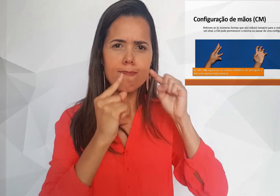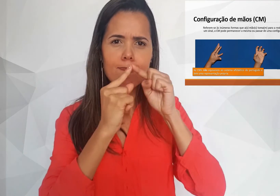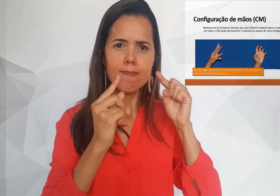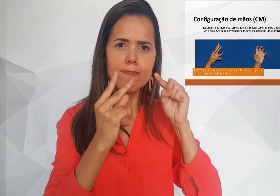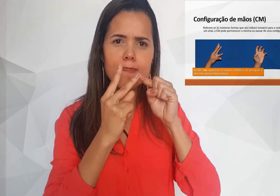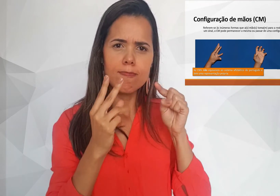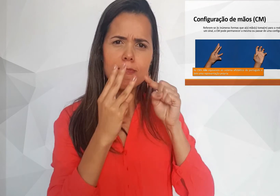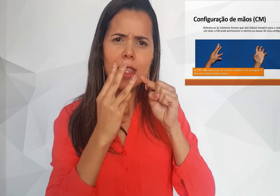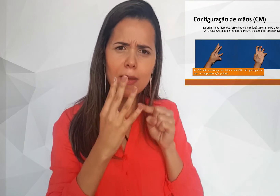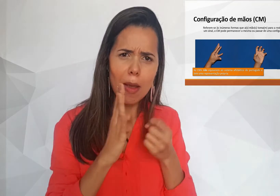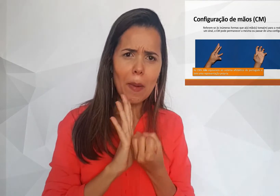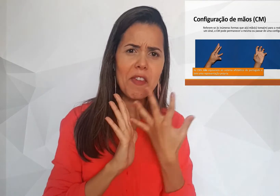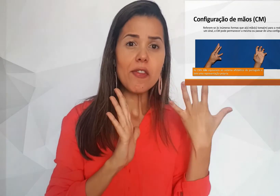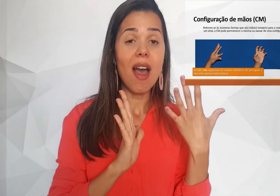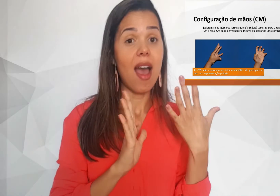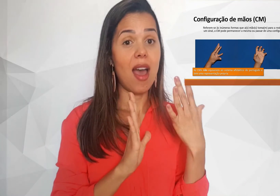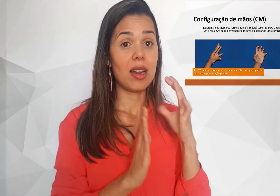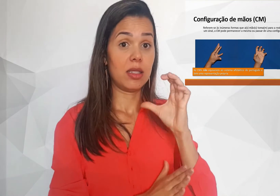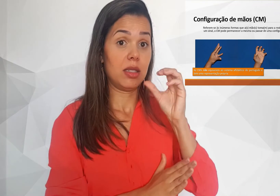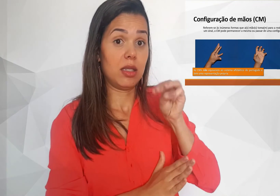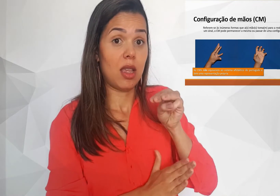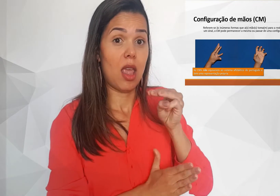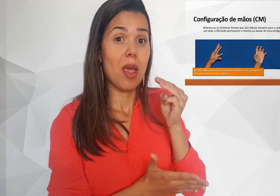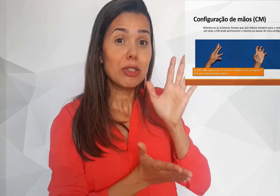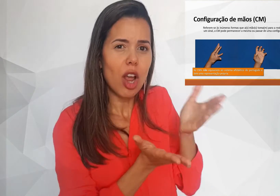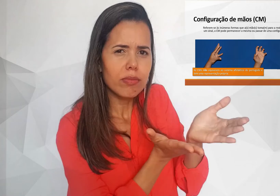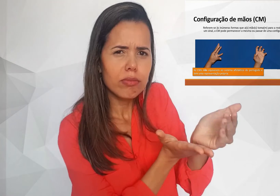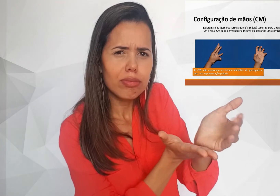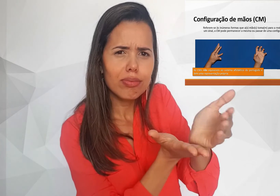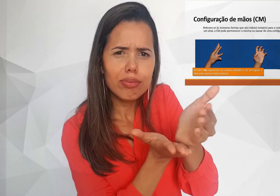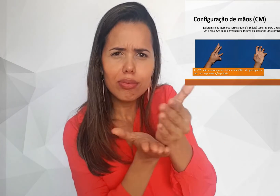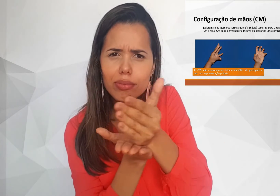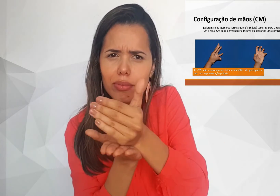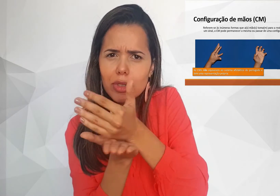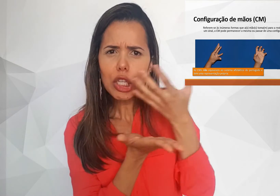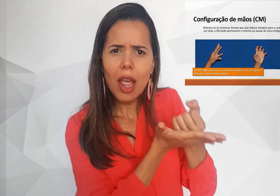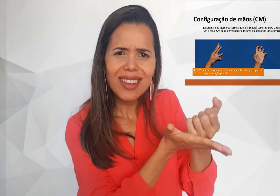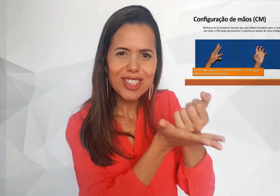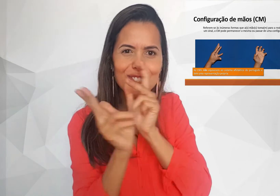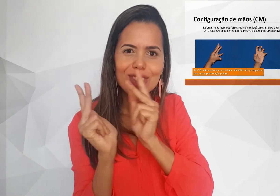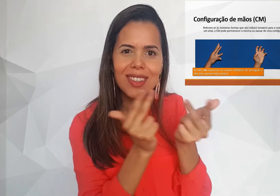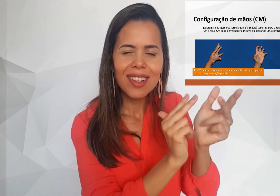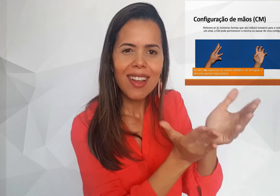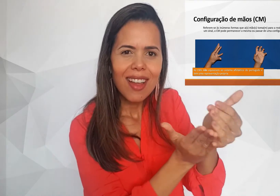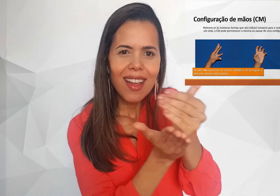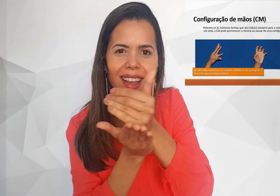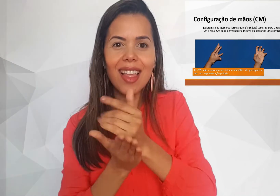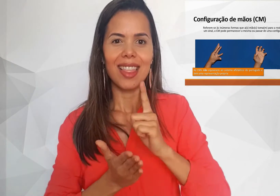que já foram investigadas e coletadas nas sinalizações de pessoas surdas. Então, nós temos a